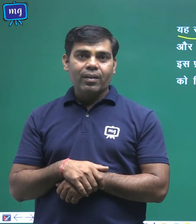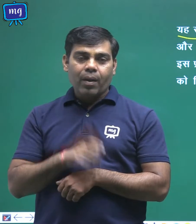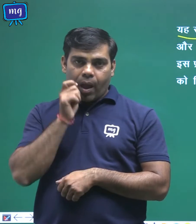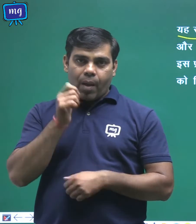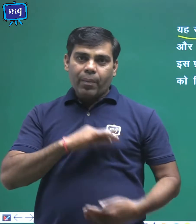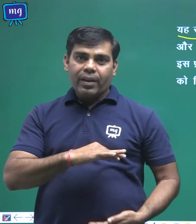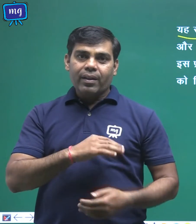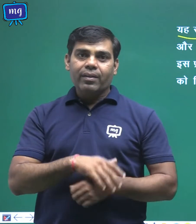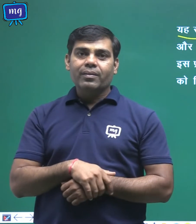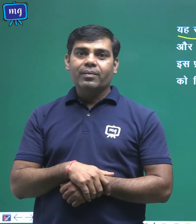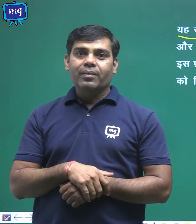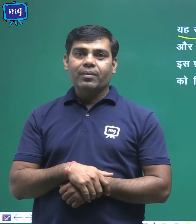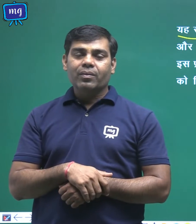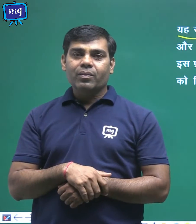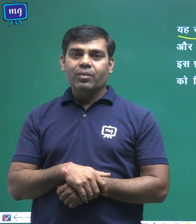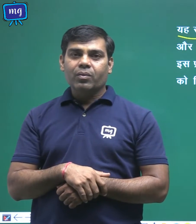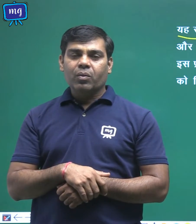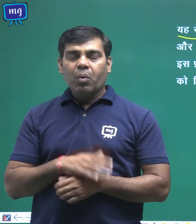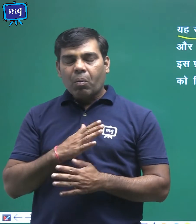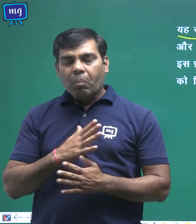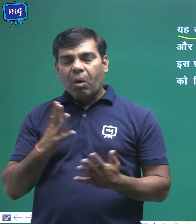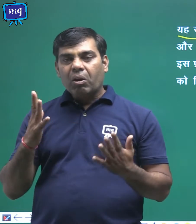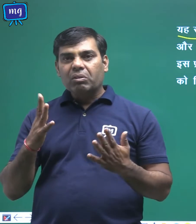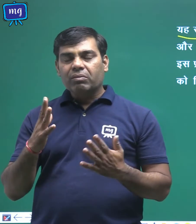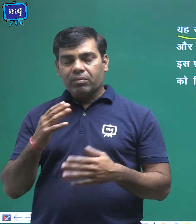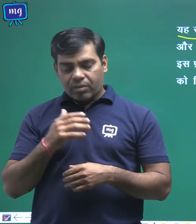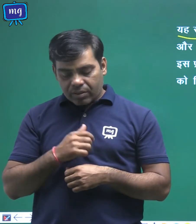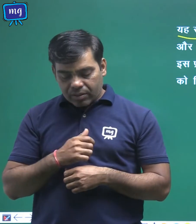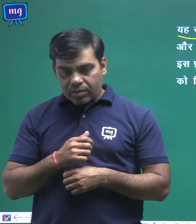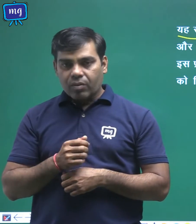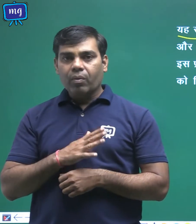बेटा बहुत लज्जित हुआ